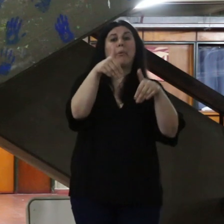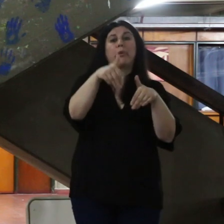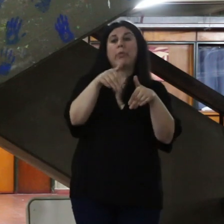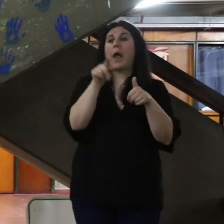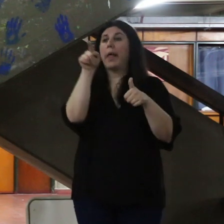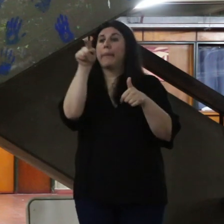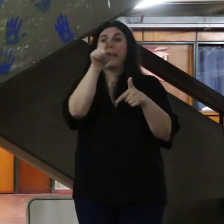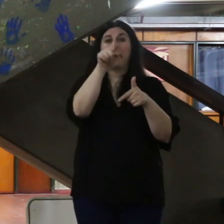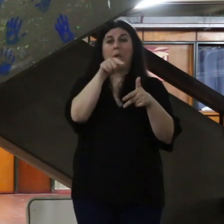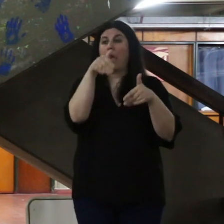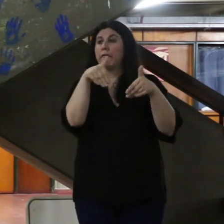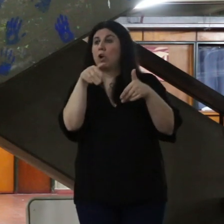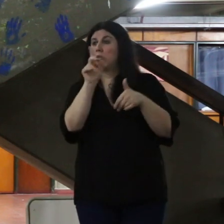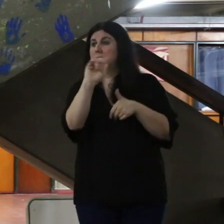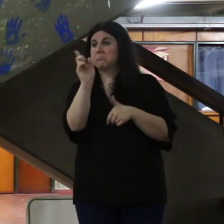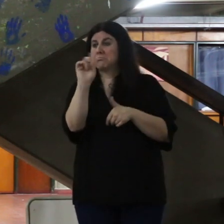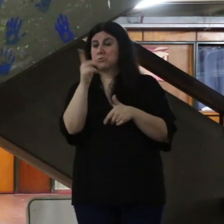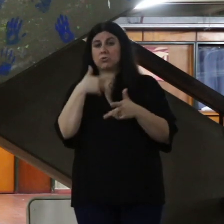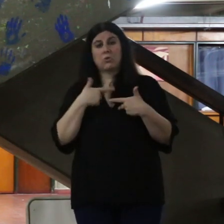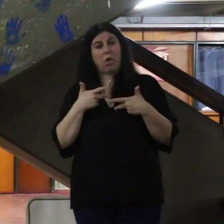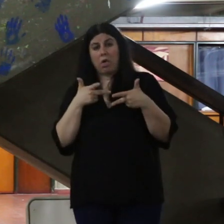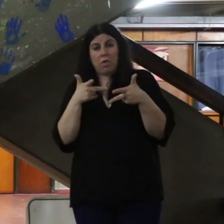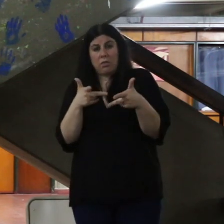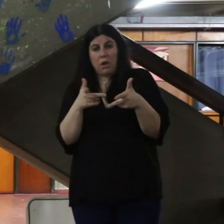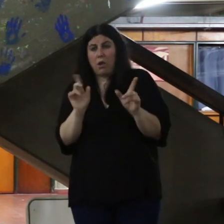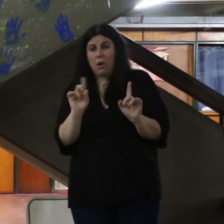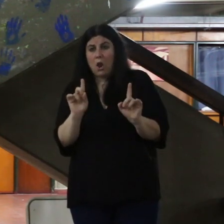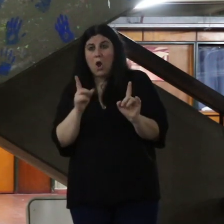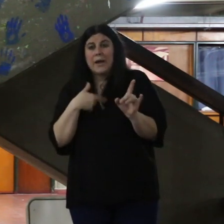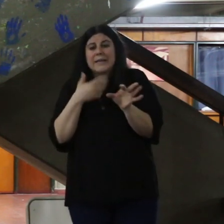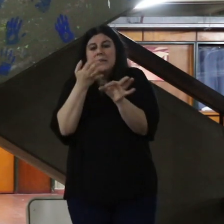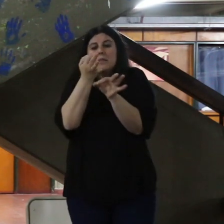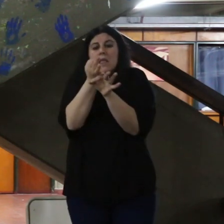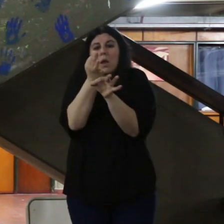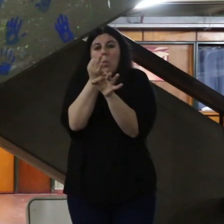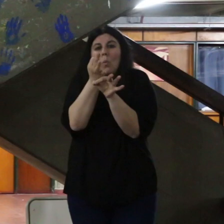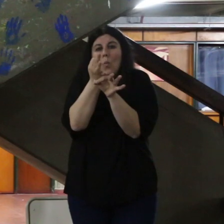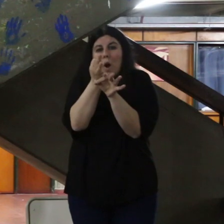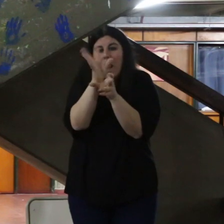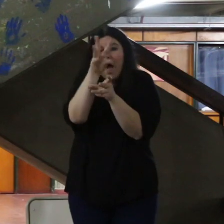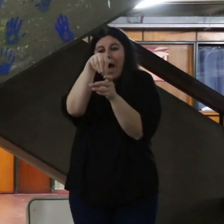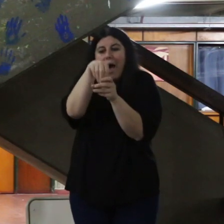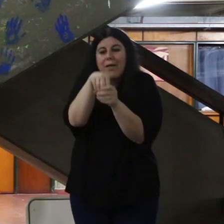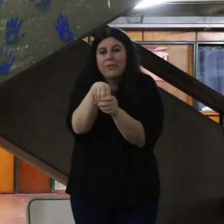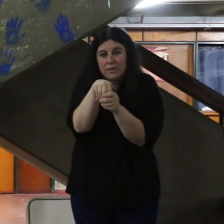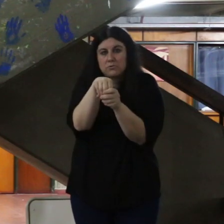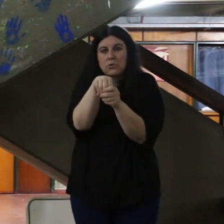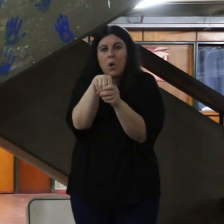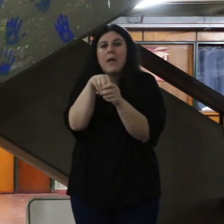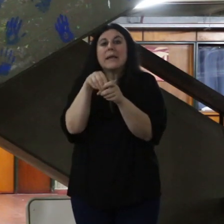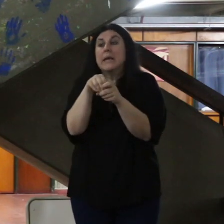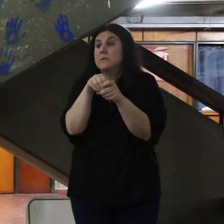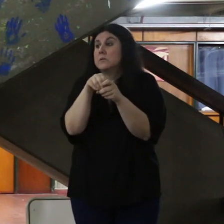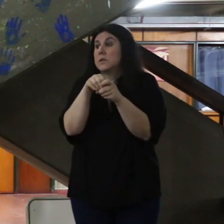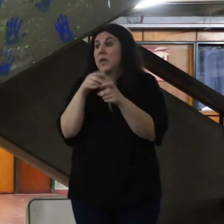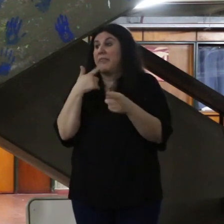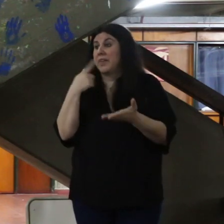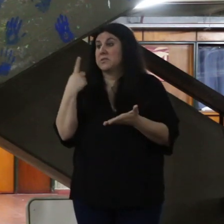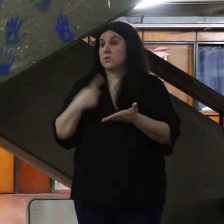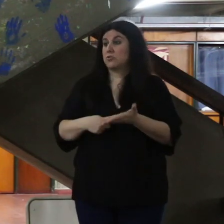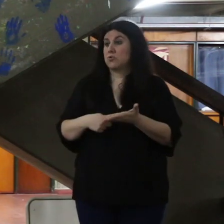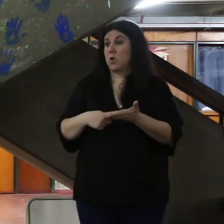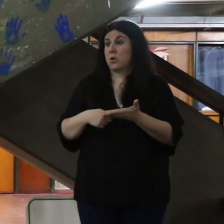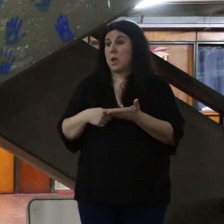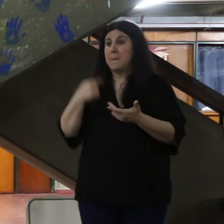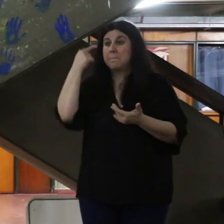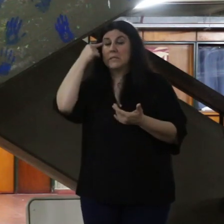cual. Estoy diciendo que repolitizar la escuela, ¿sí?, es tomar posición. Y es